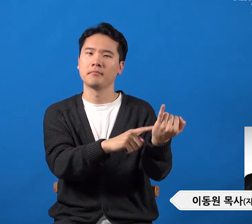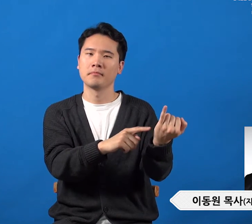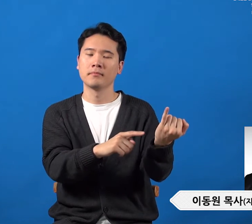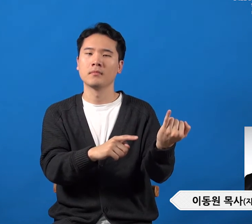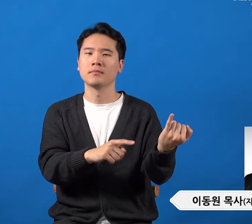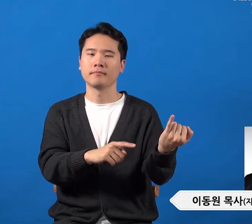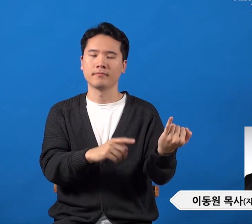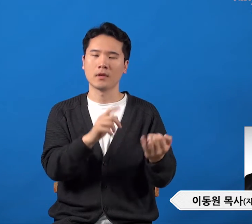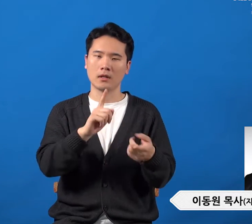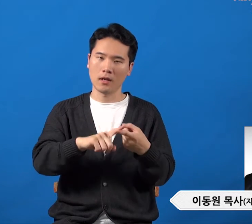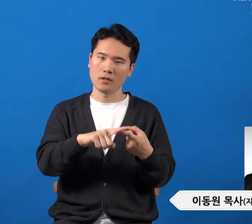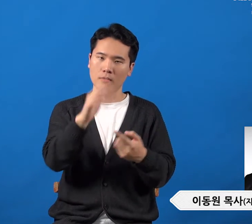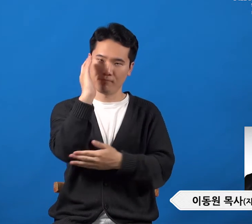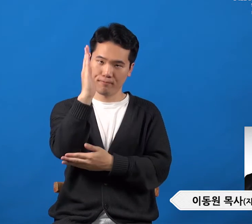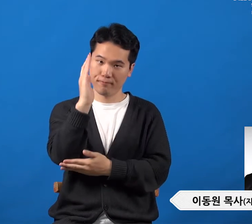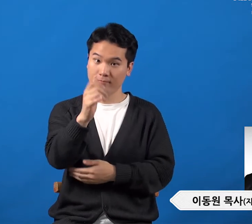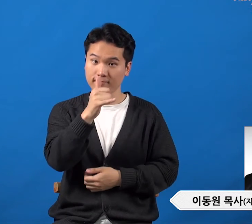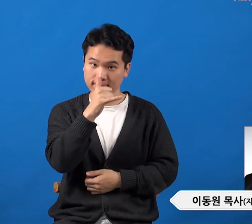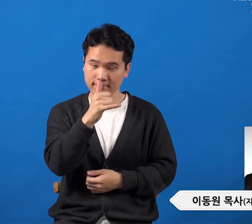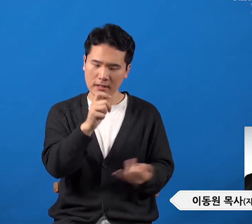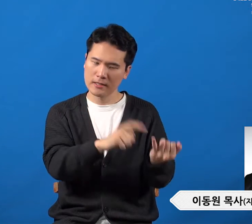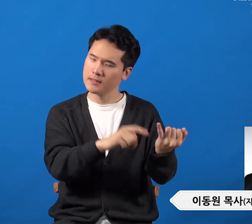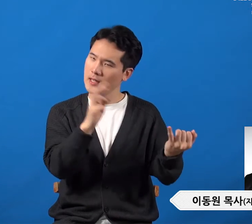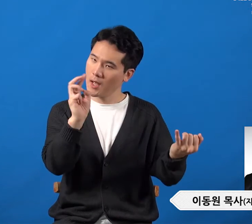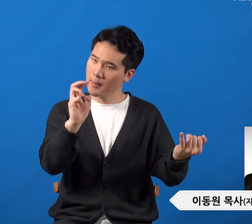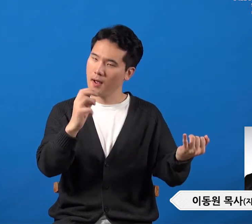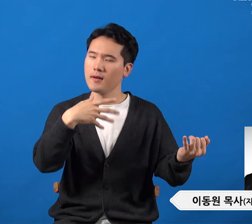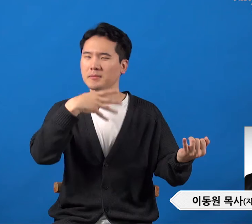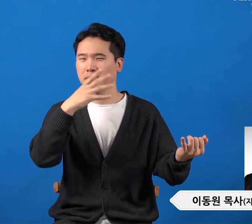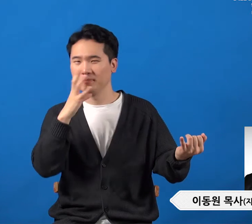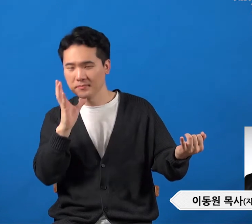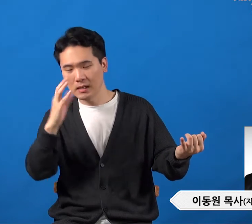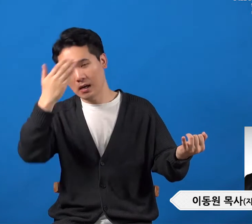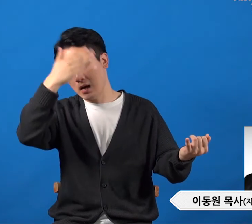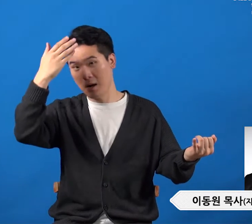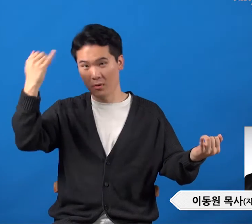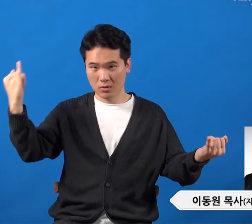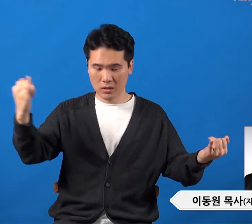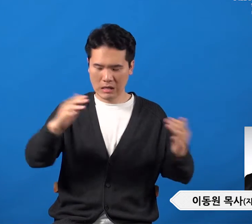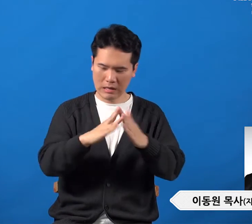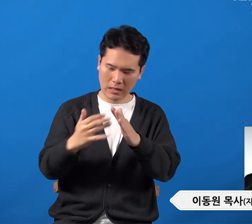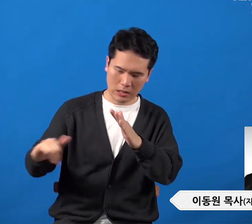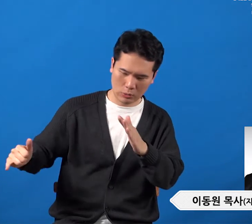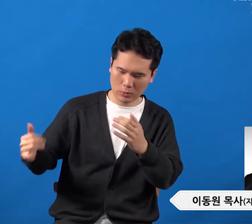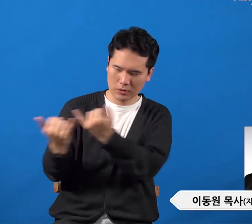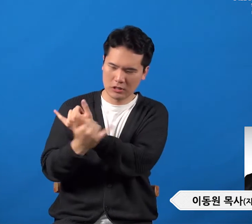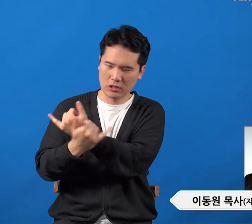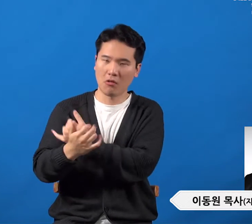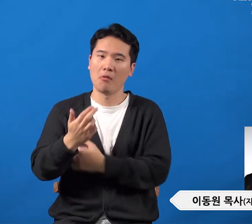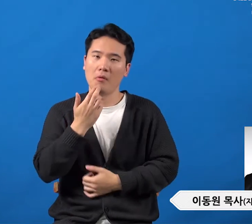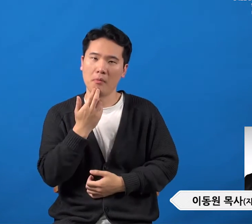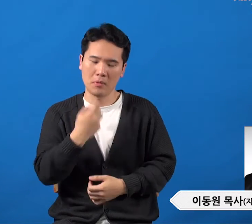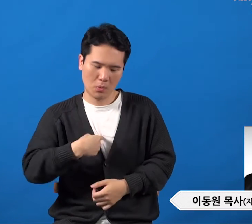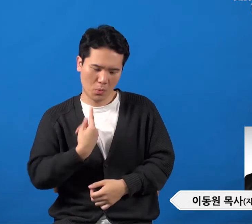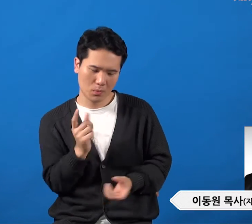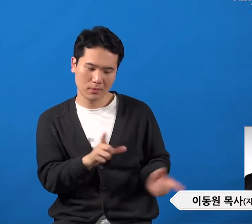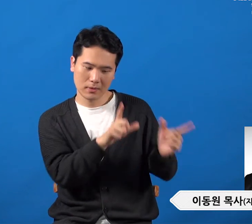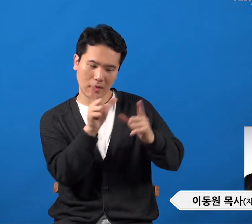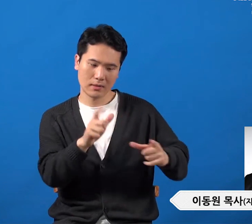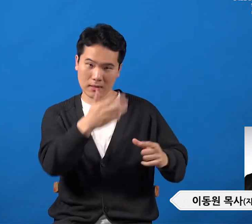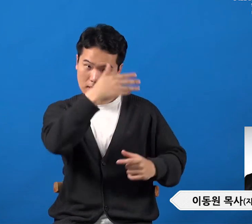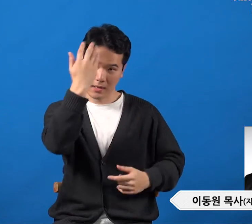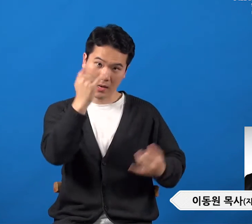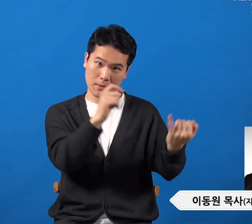있습니다. 아마도 그분은 할머니였을 것입니다. 가족도 친척도 없는 독신 할머니가 어느